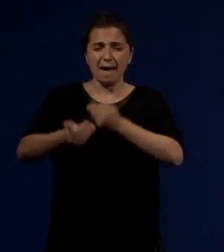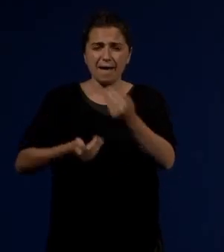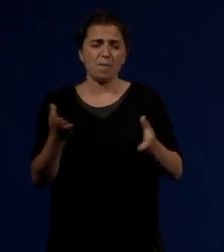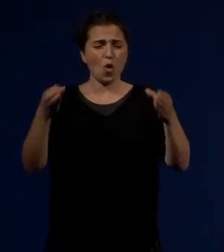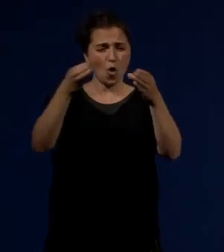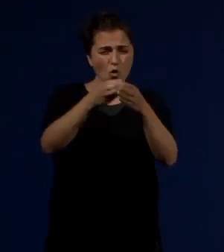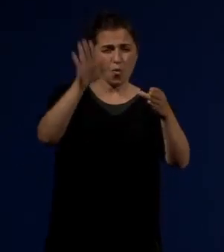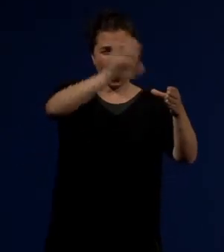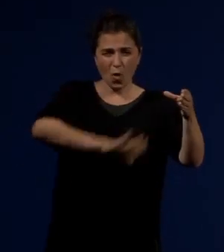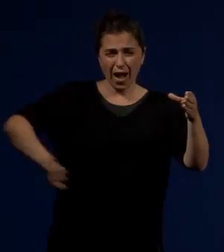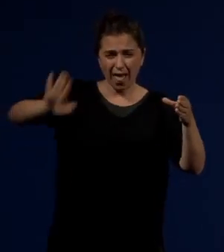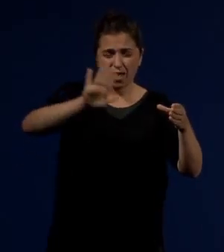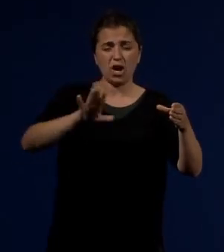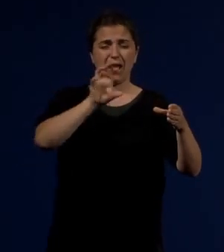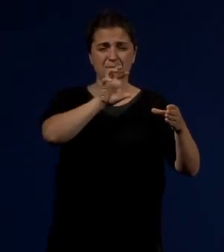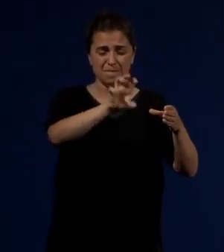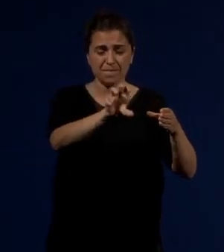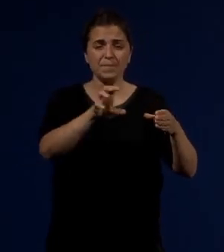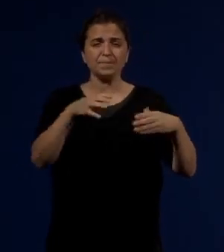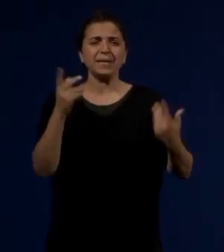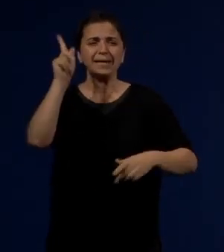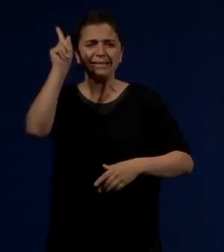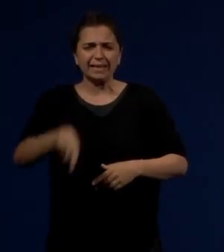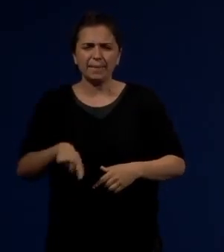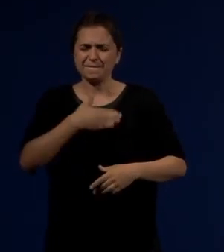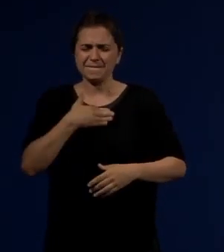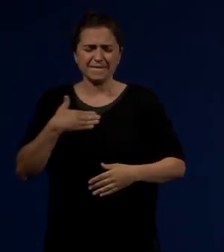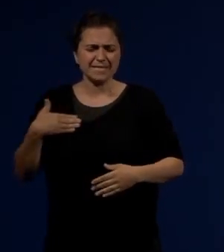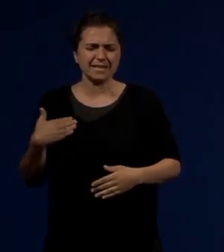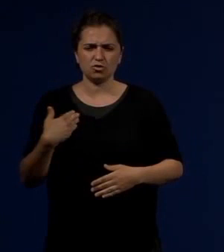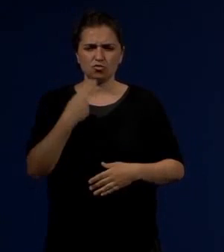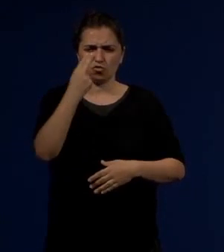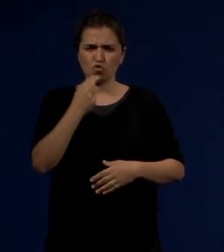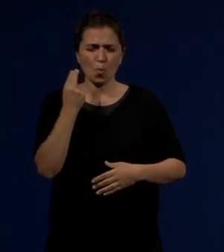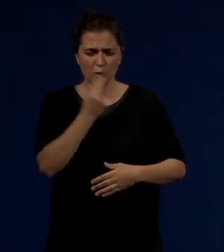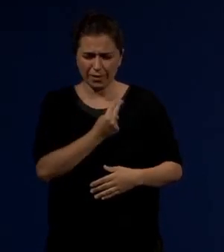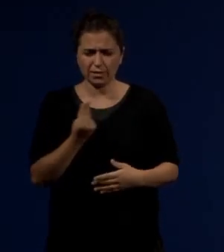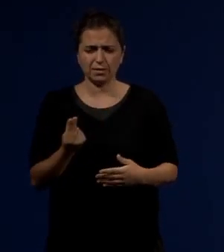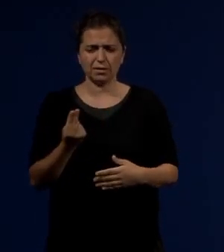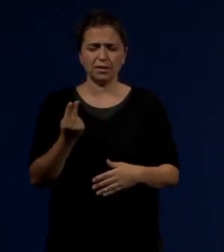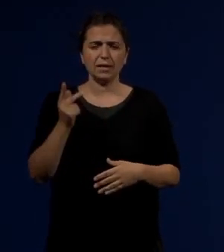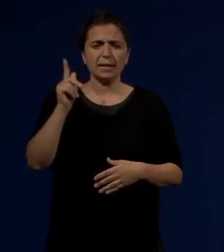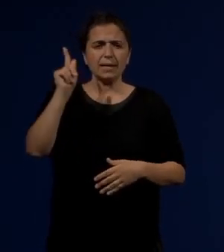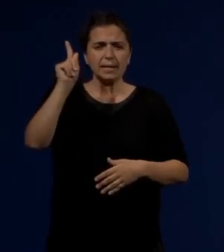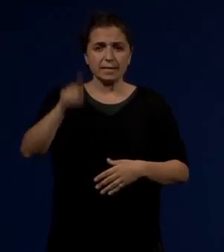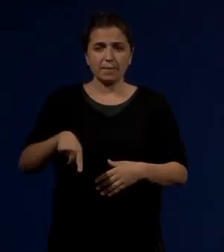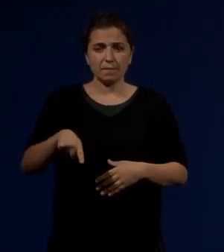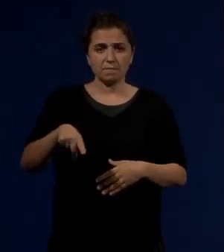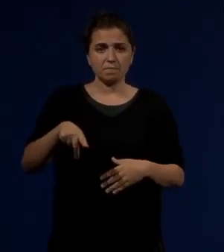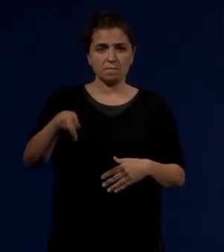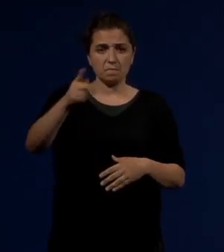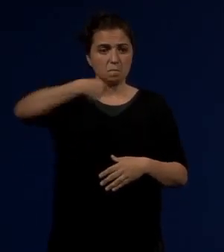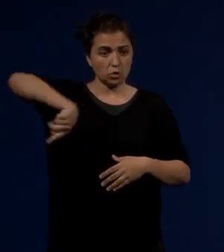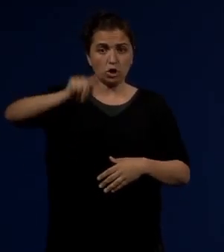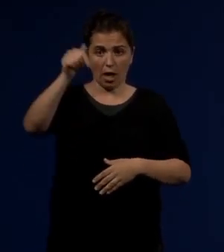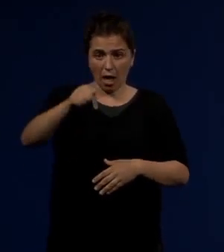que nunca se conformou con indignarse, sino que decidiu sempre comprometerse. E por iso a xente que conformastes aquí en toda